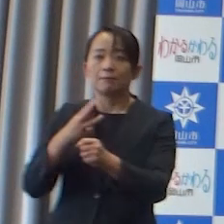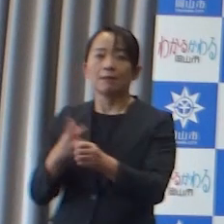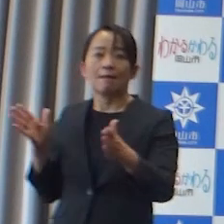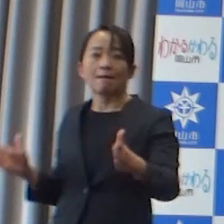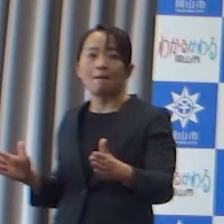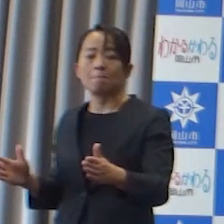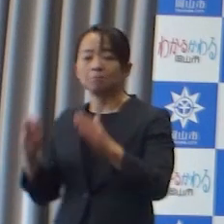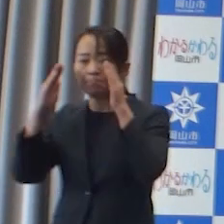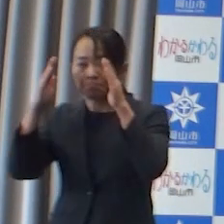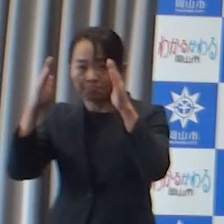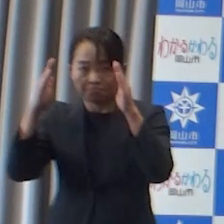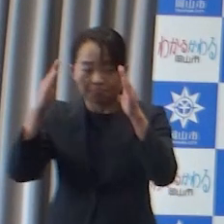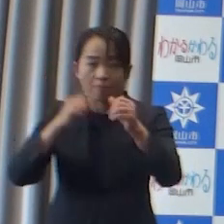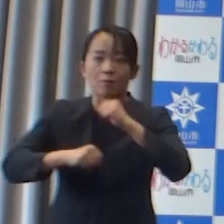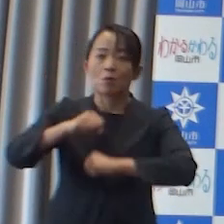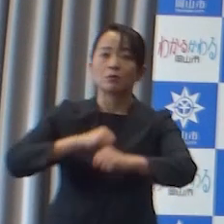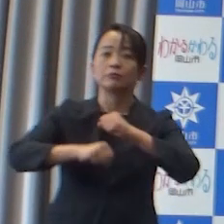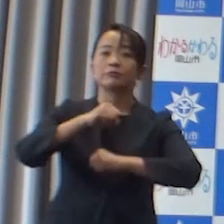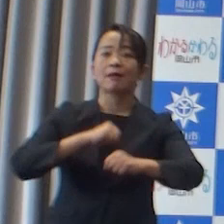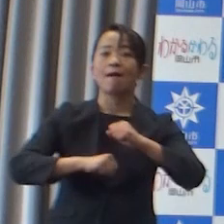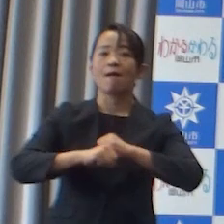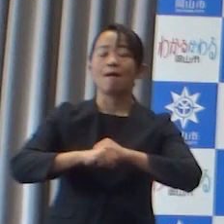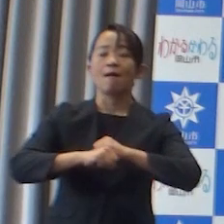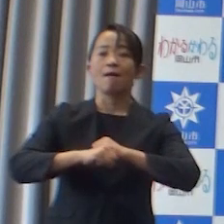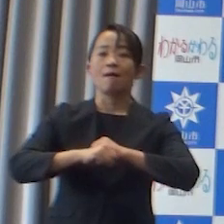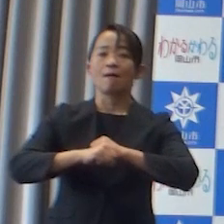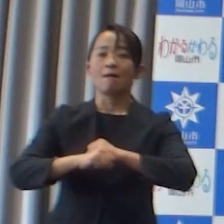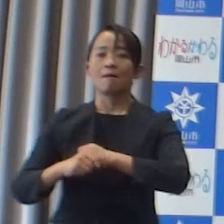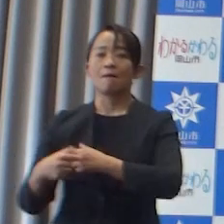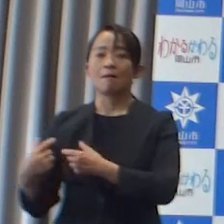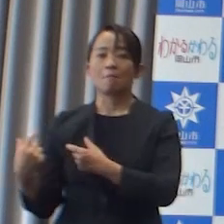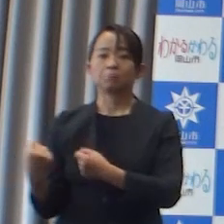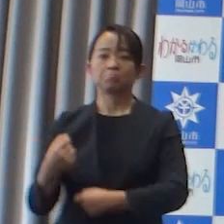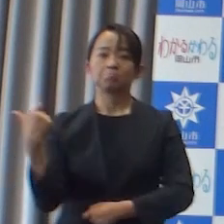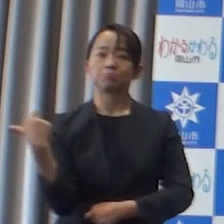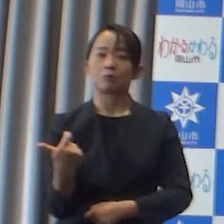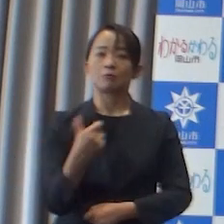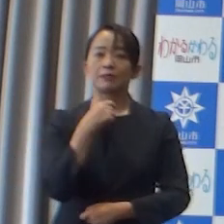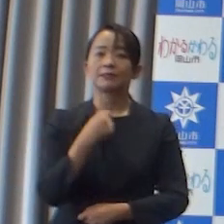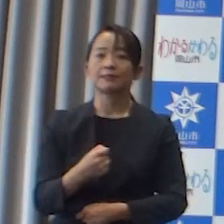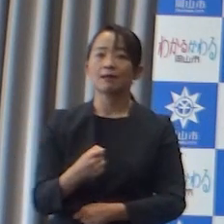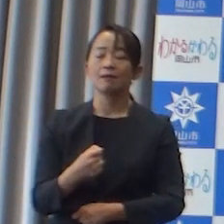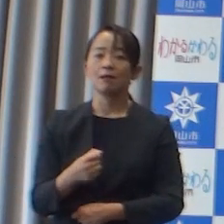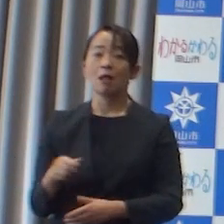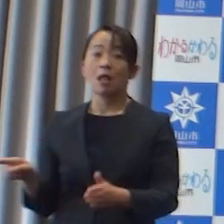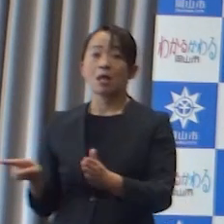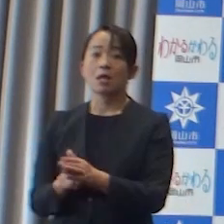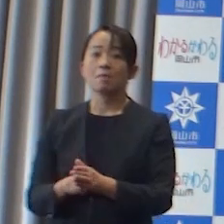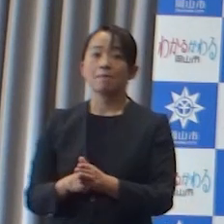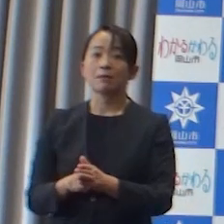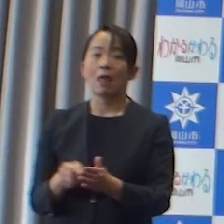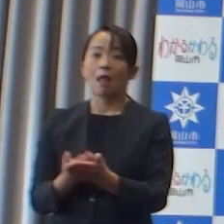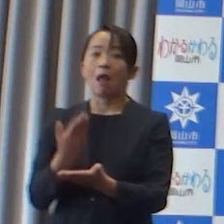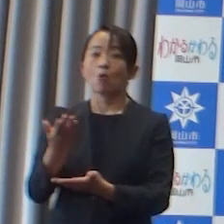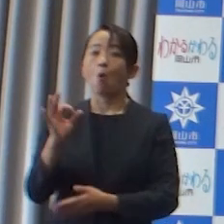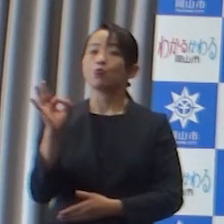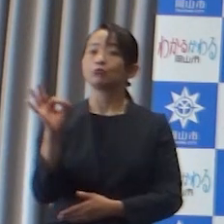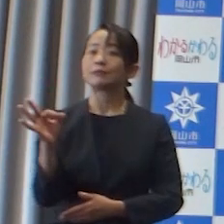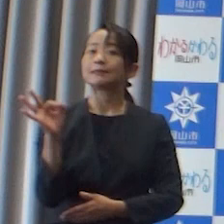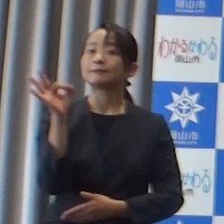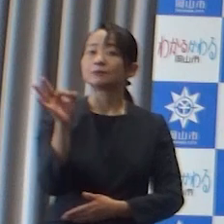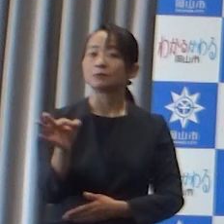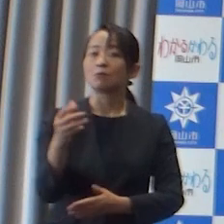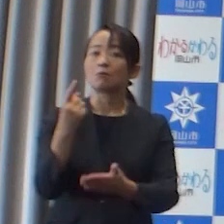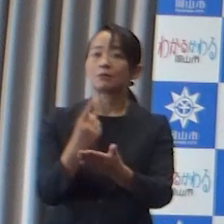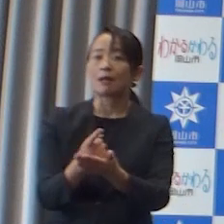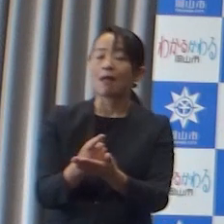。その姿勢は変えるつもりはありません。あと、したがってですね、今までは交付金だけじゃなくて一般財源も相当額